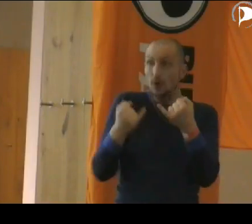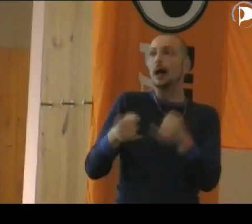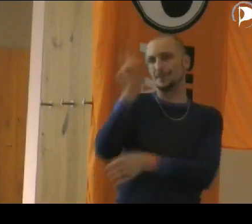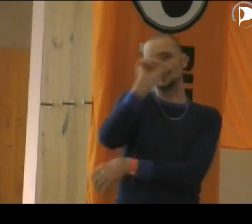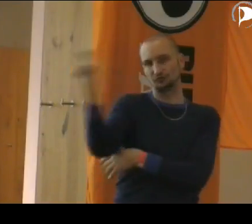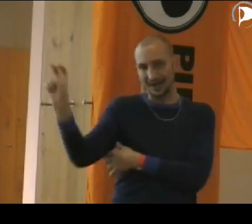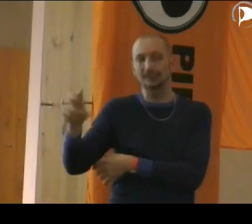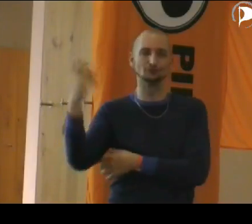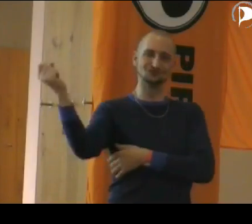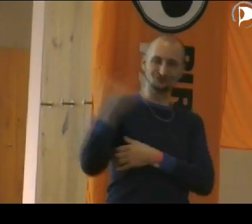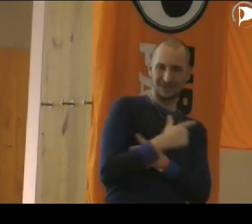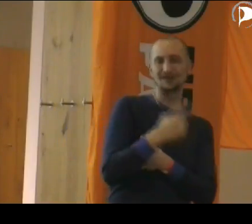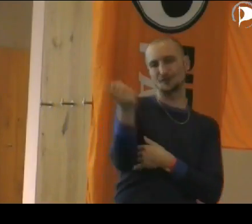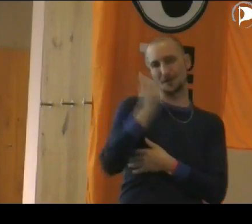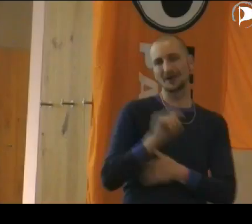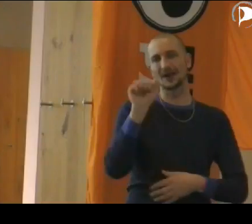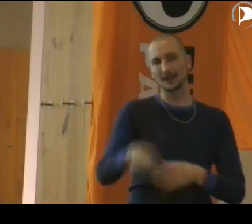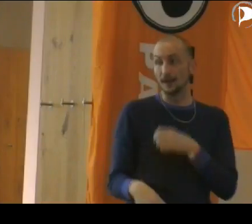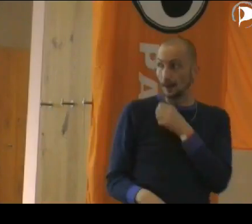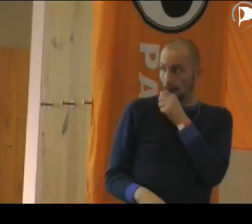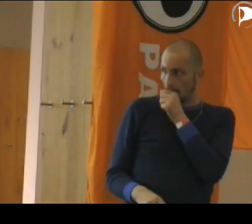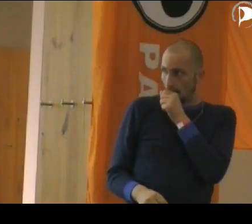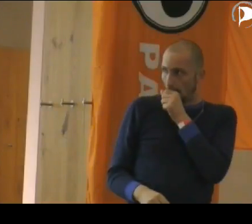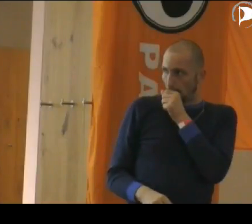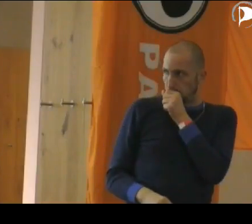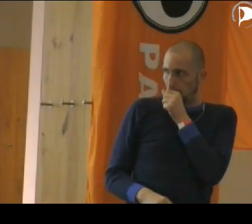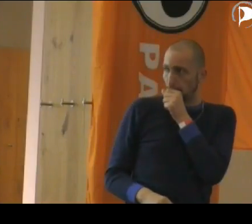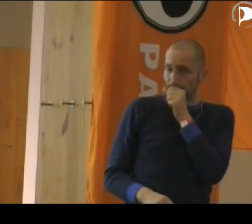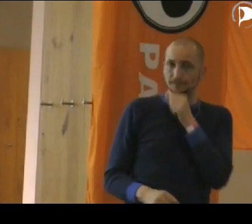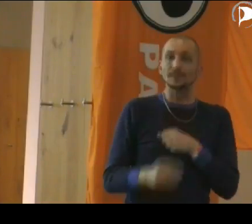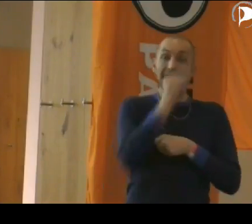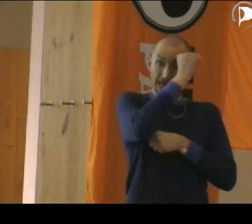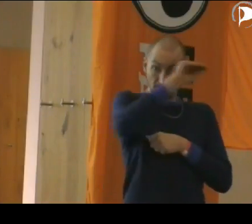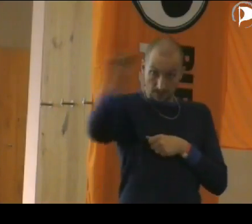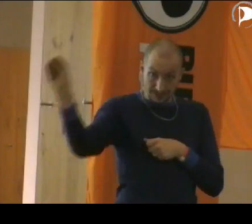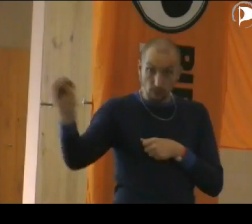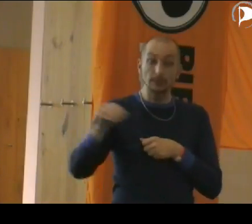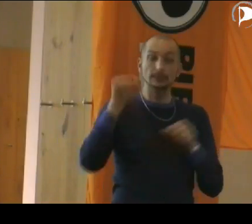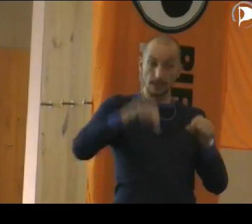gerne zu uns schicken sie haben daten und informationen auch etwaige